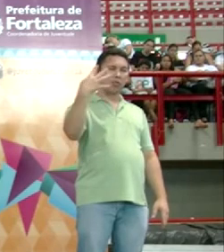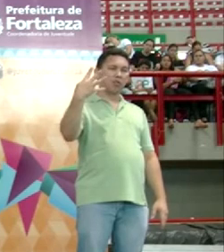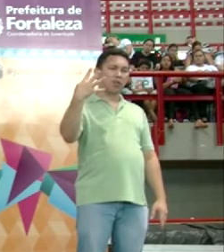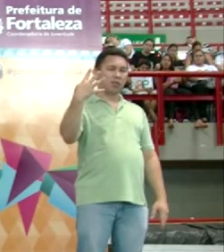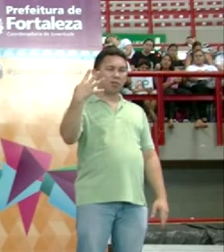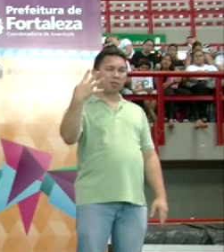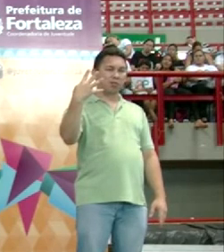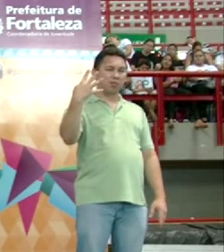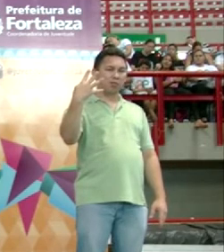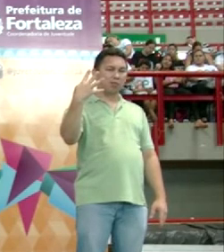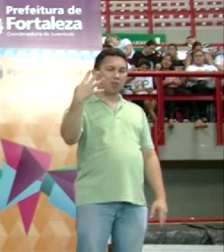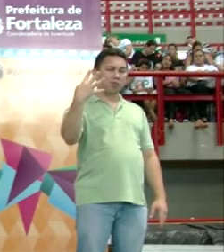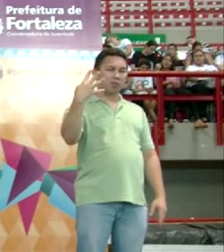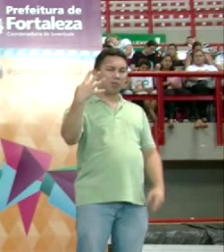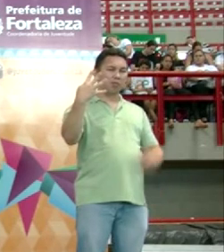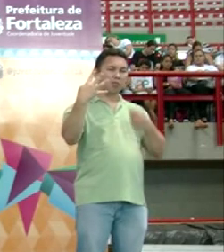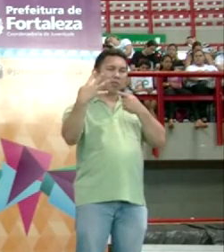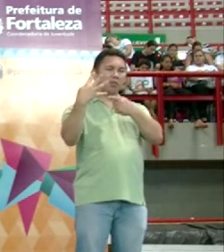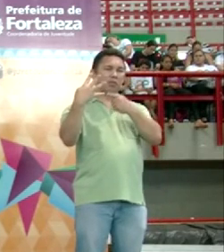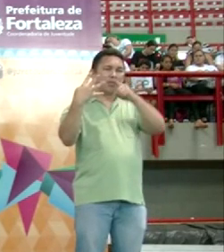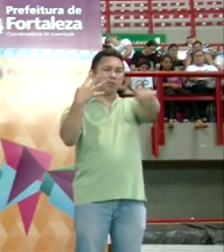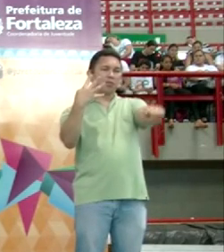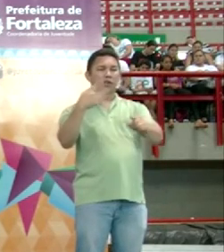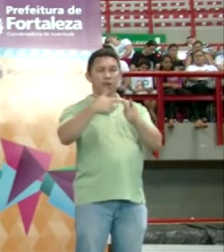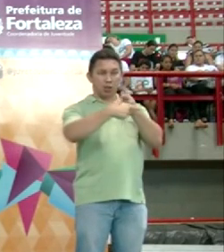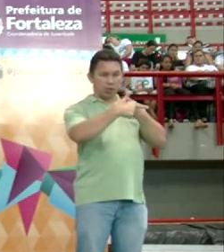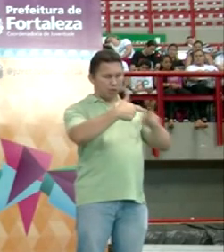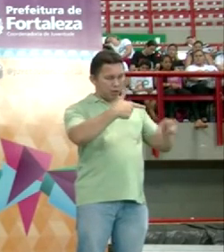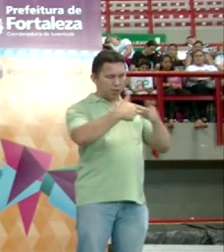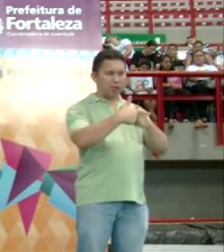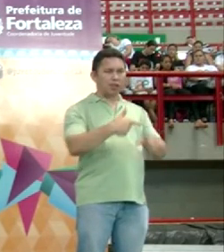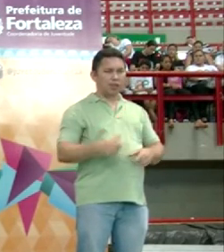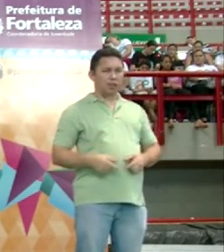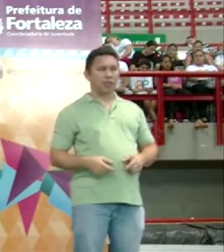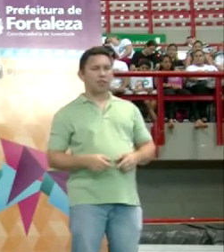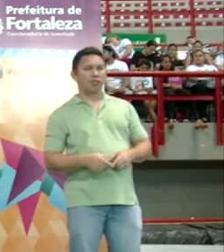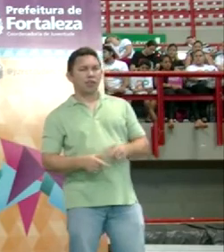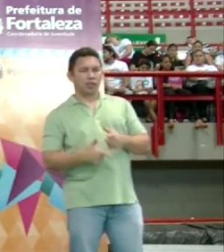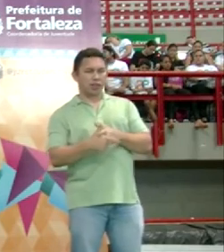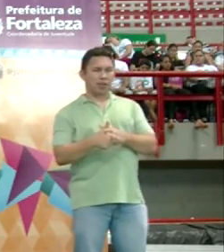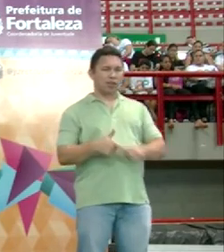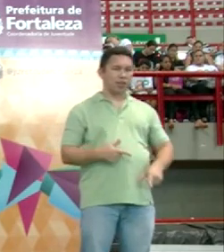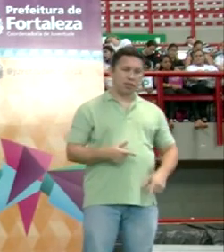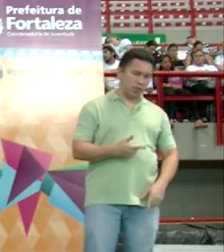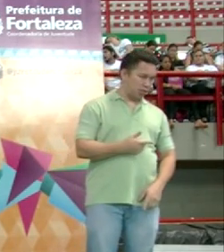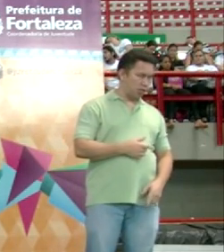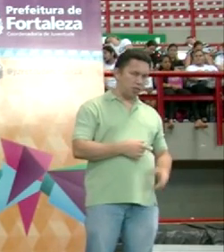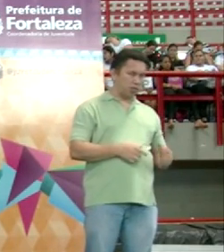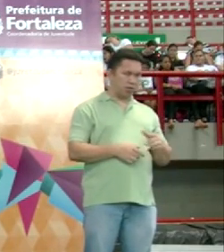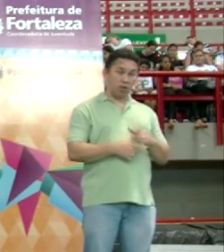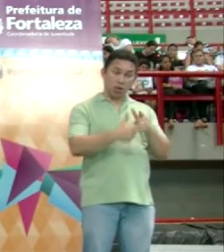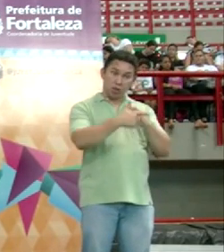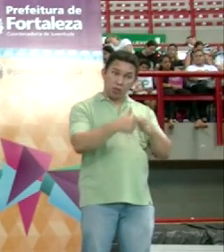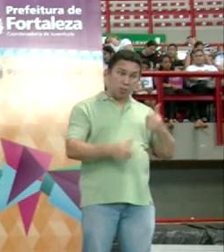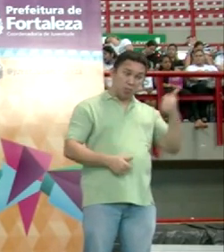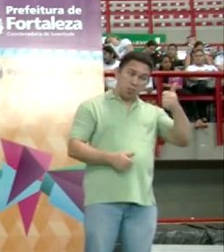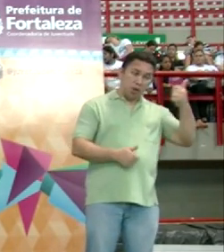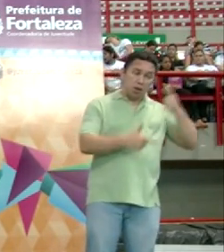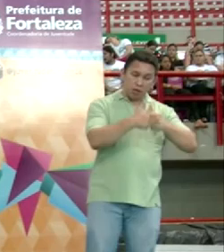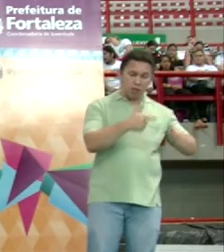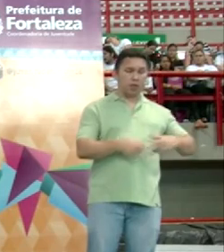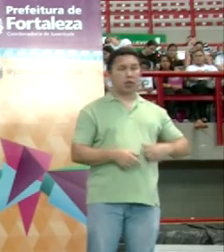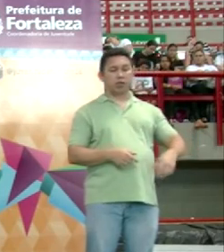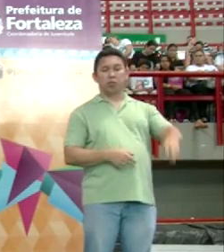0,4. 0,4 em porcentagem. Como é que eu faço? Multiplico por